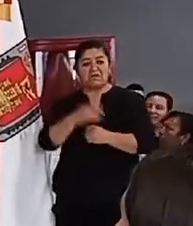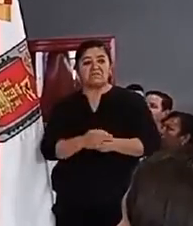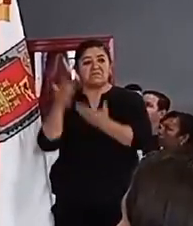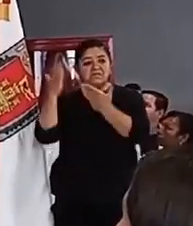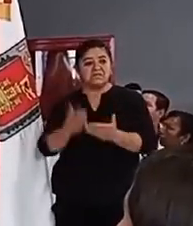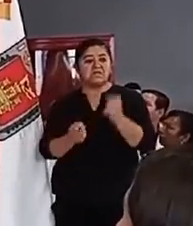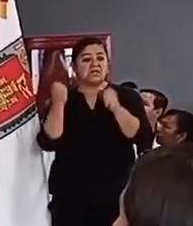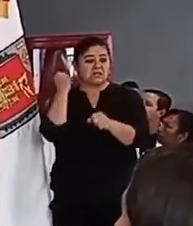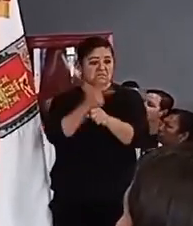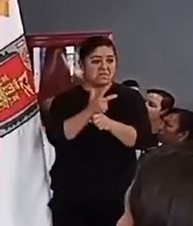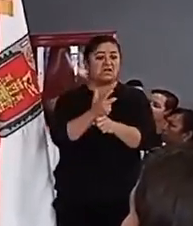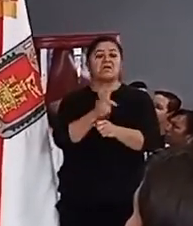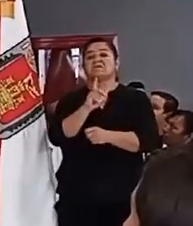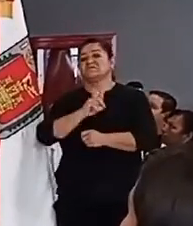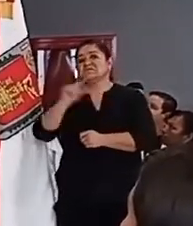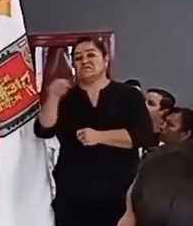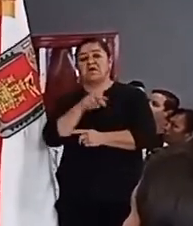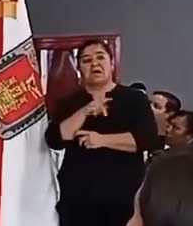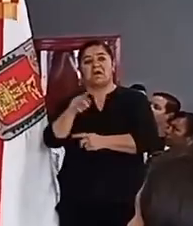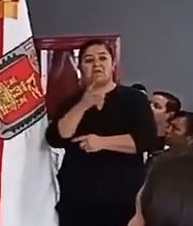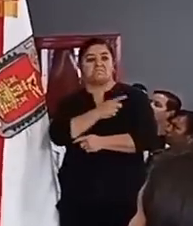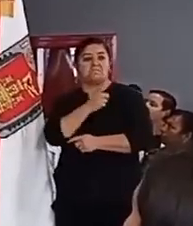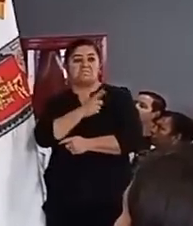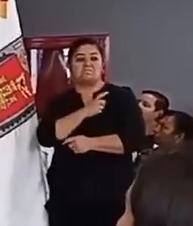temprano se van caminando por su